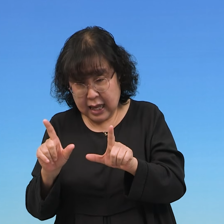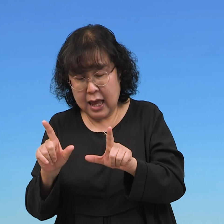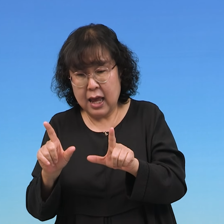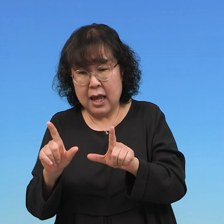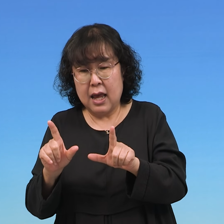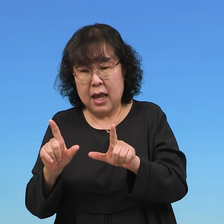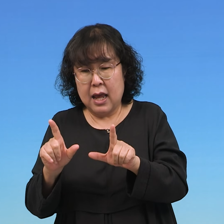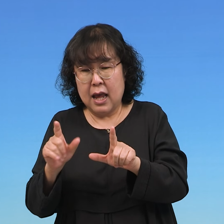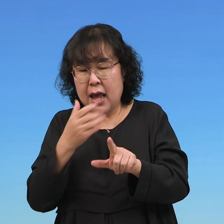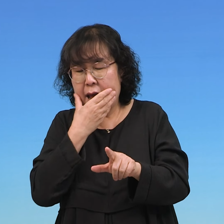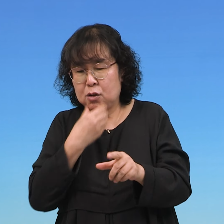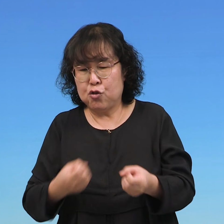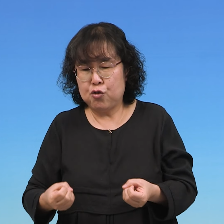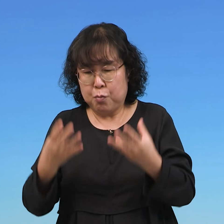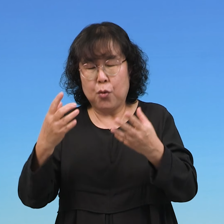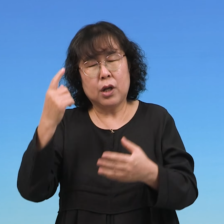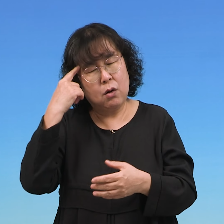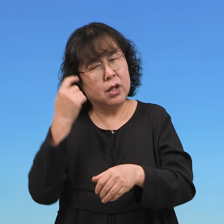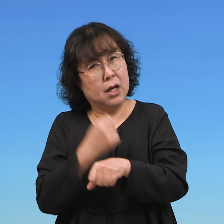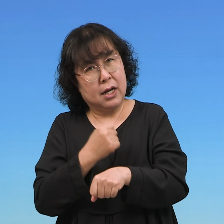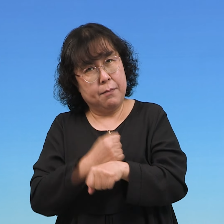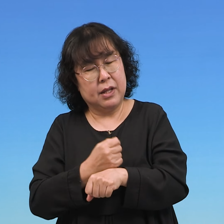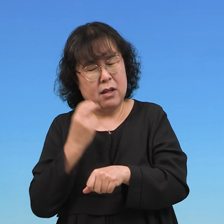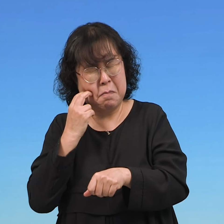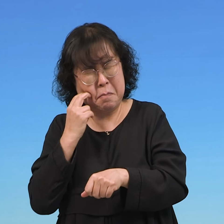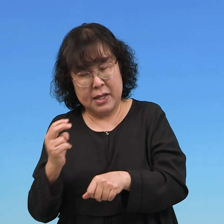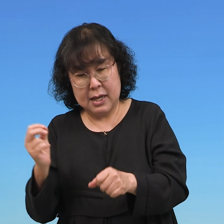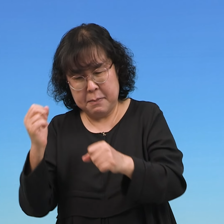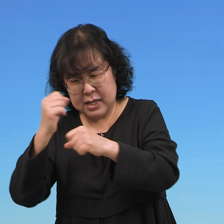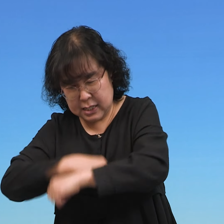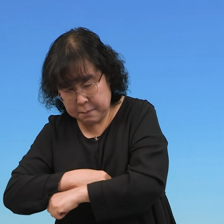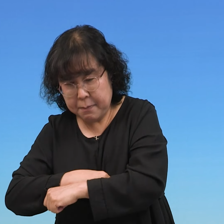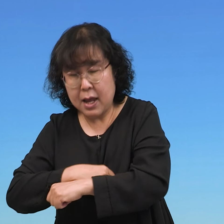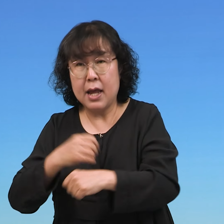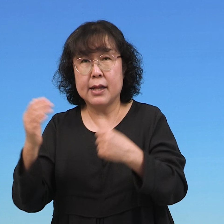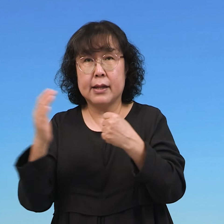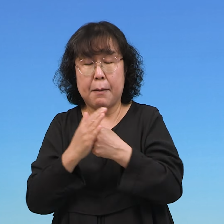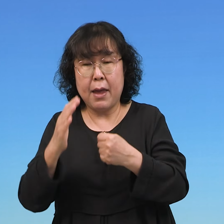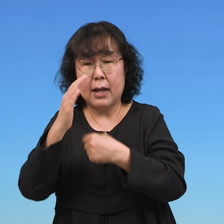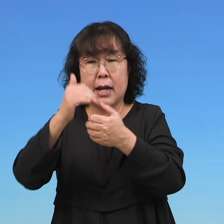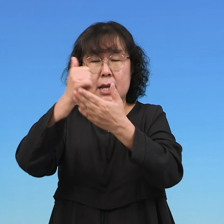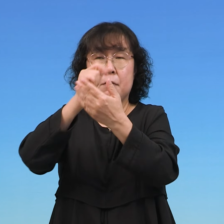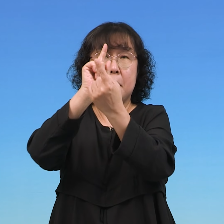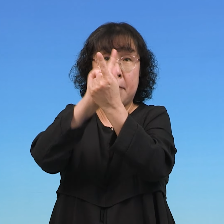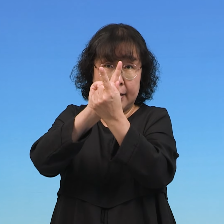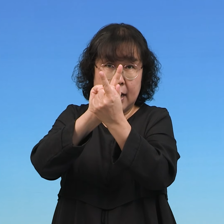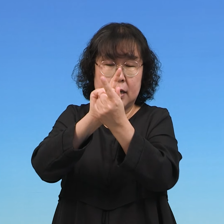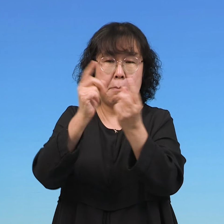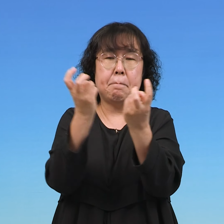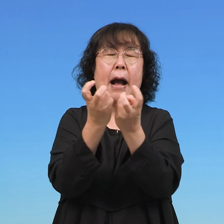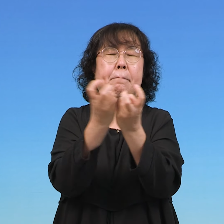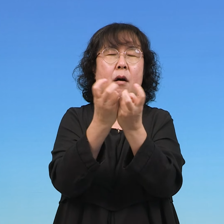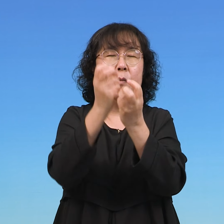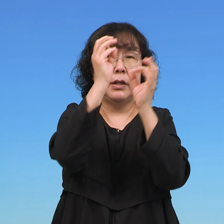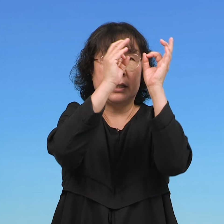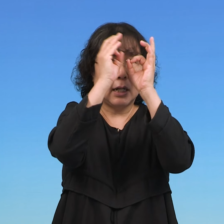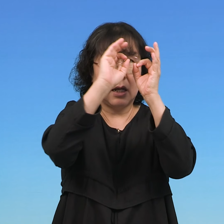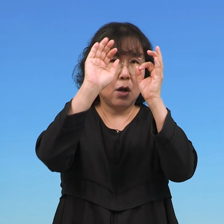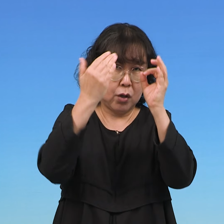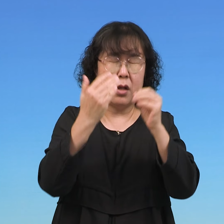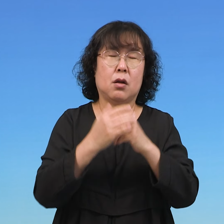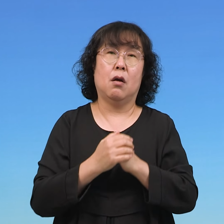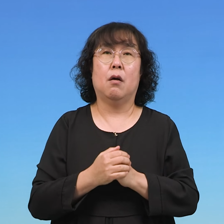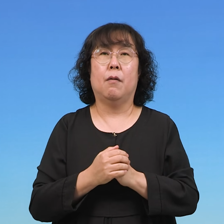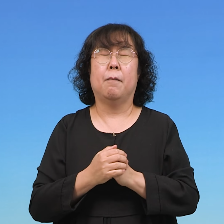비참한 실패가 하나님을 만나는 도구가 됐잖아요. 그래서 저는 우리 성도님들은